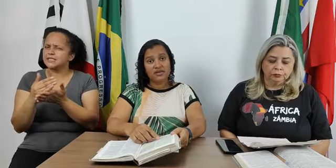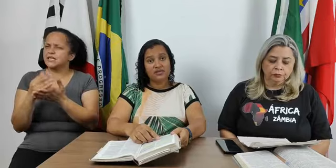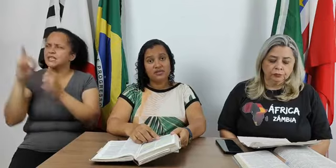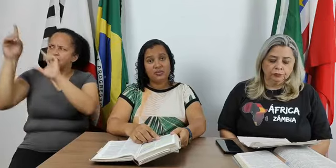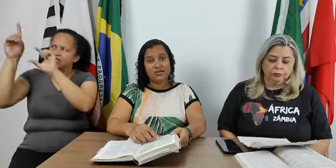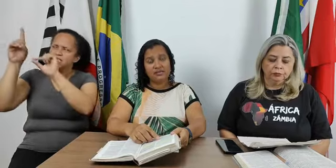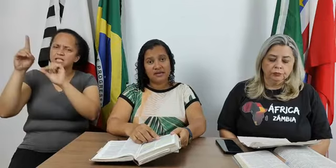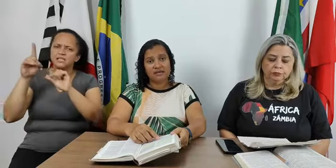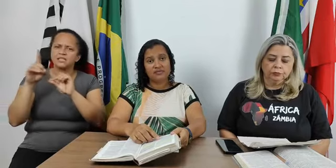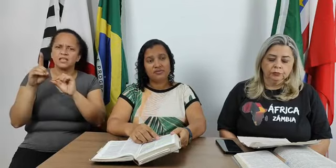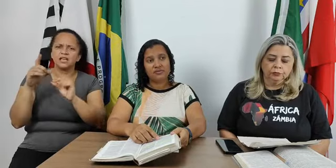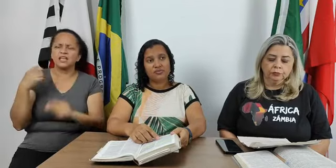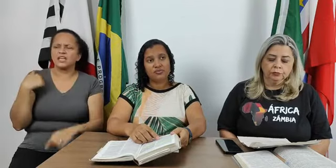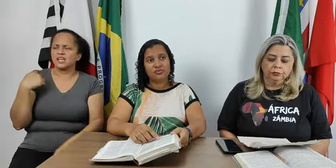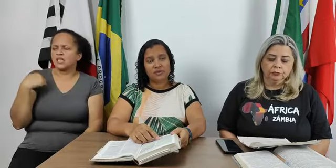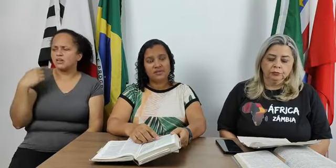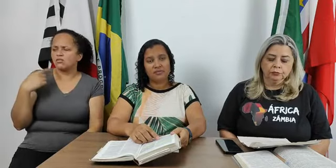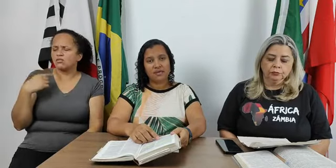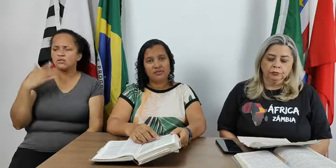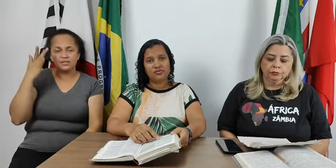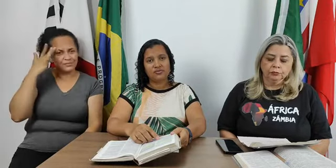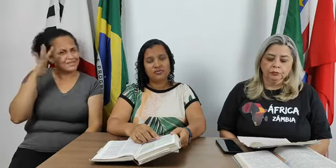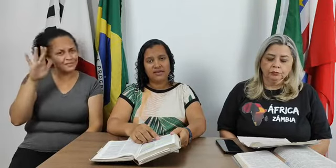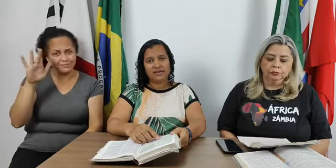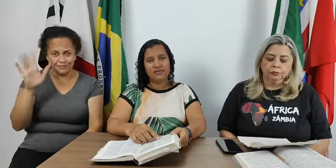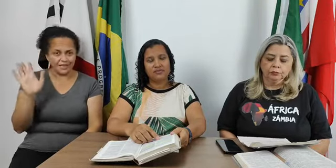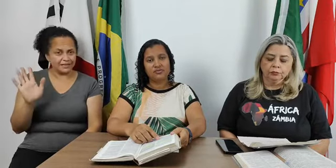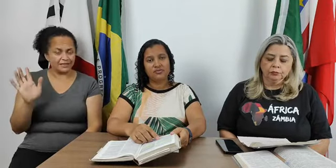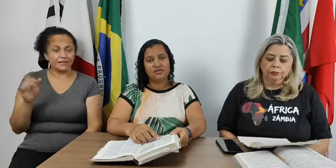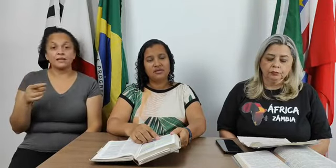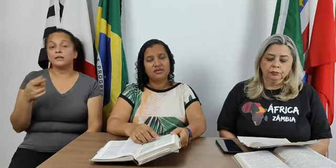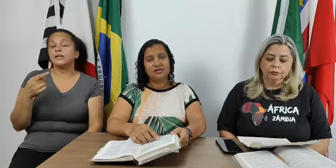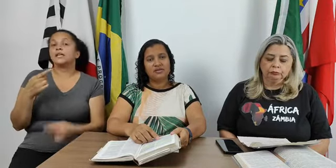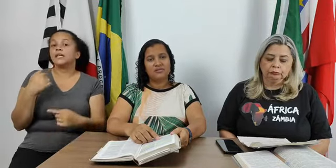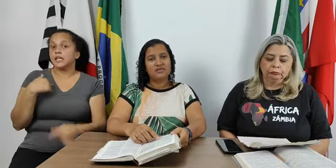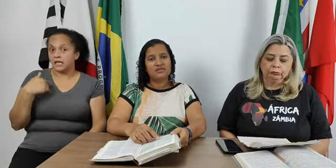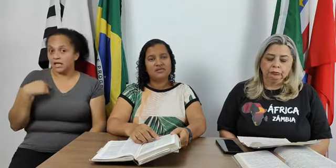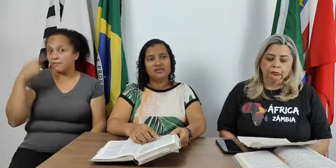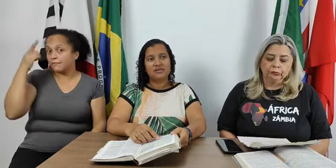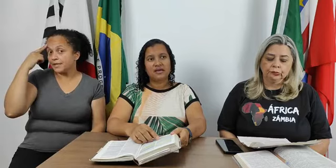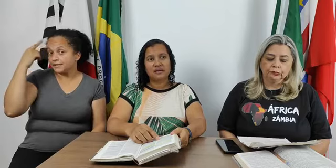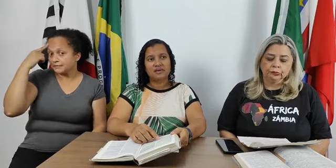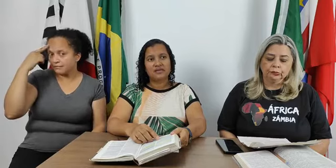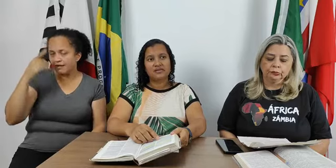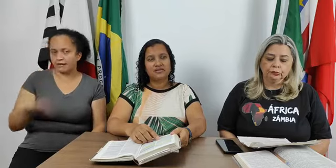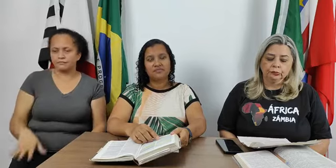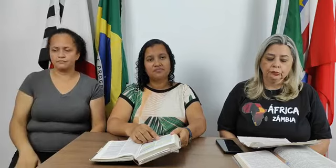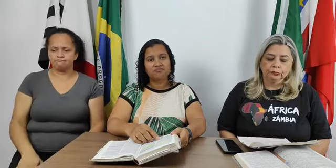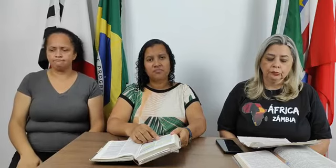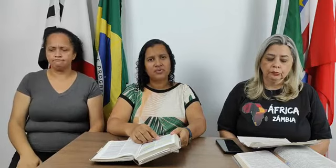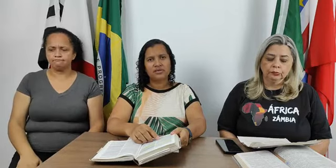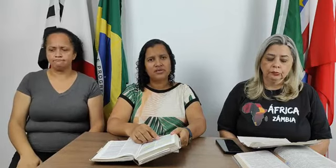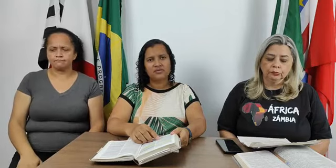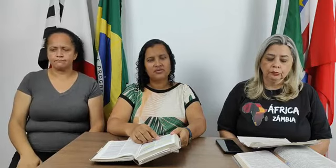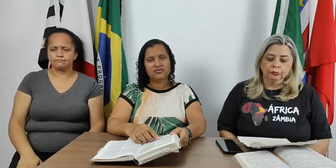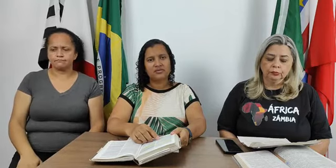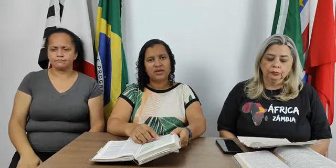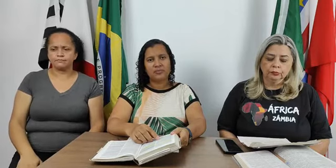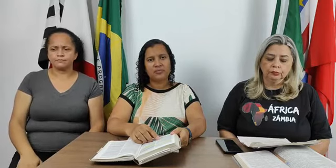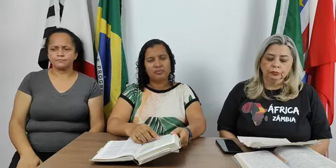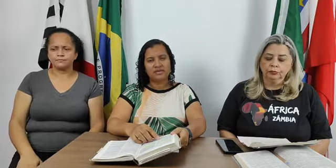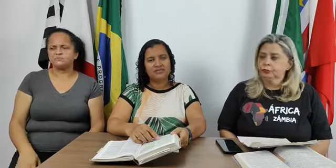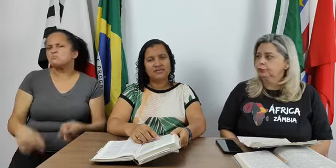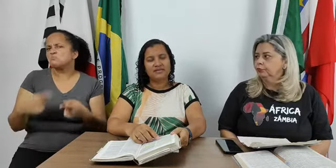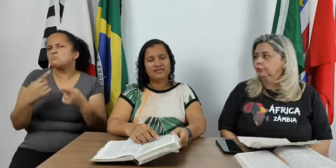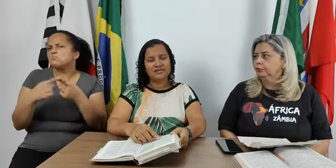muitas vezes eu tinha um pensamento maligno que me dizia assim, mas por que Deus vai